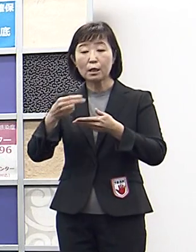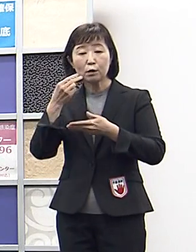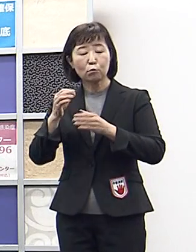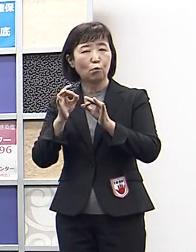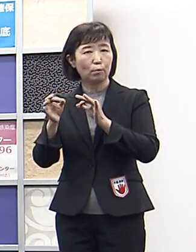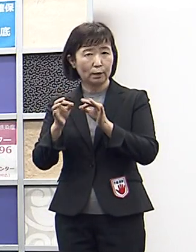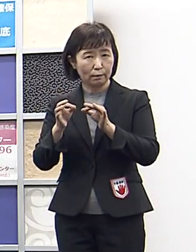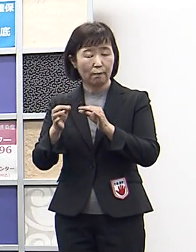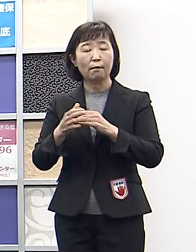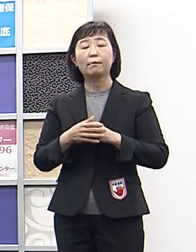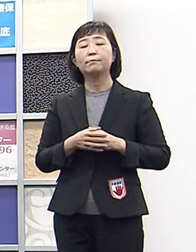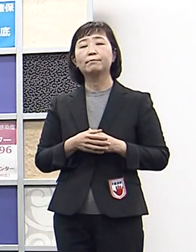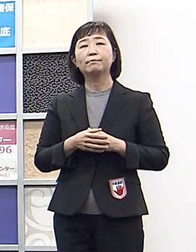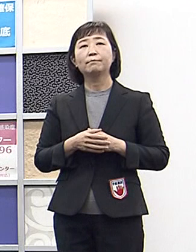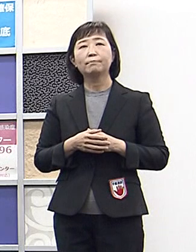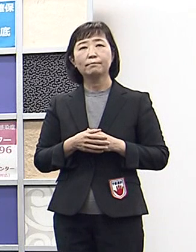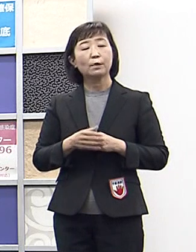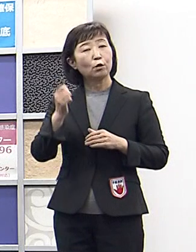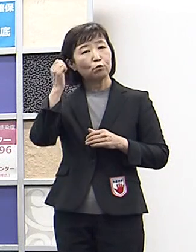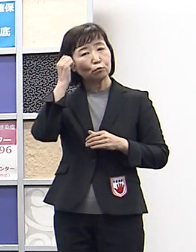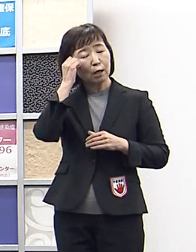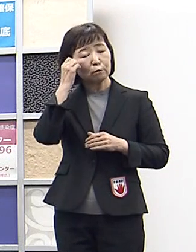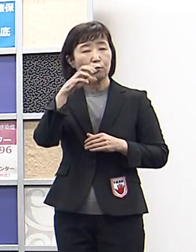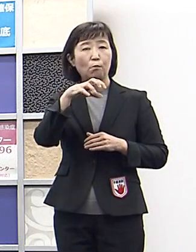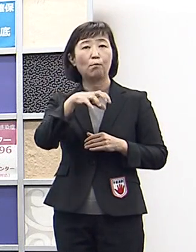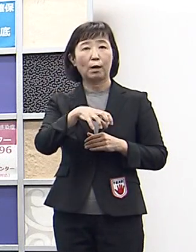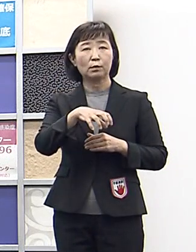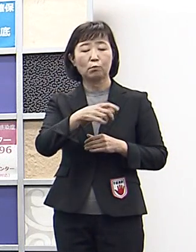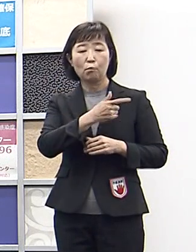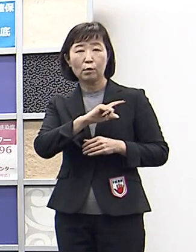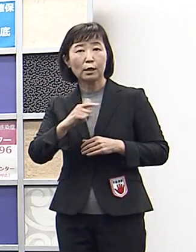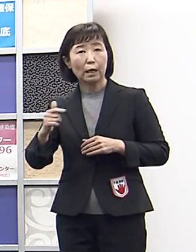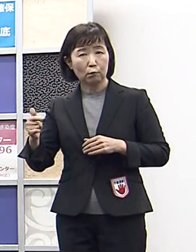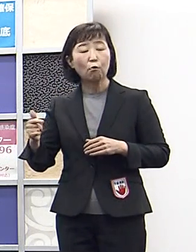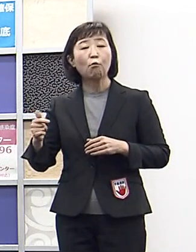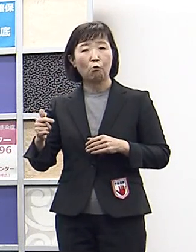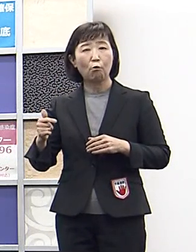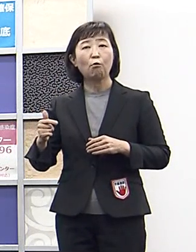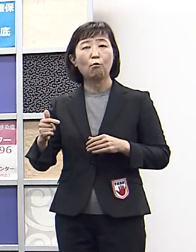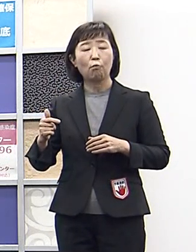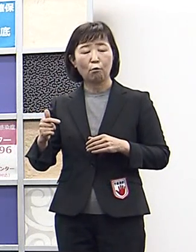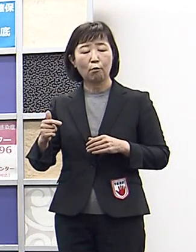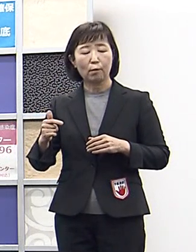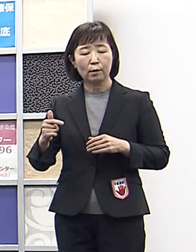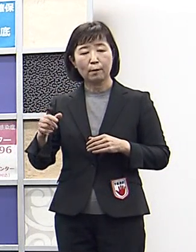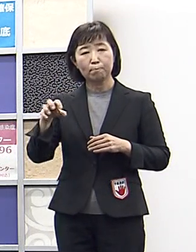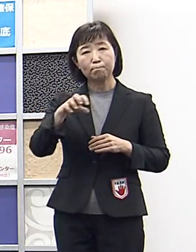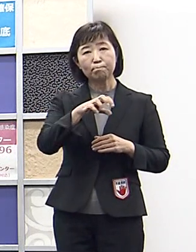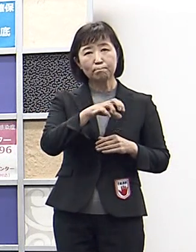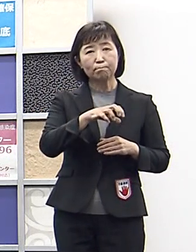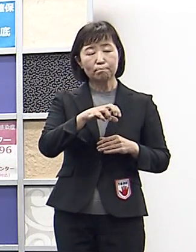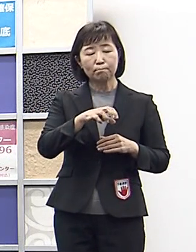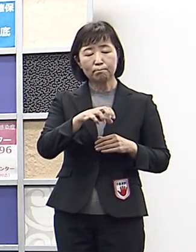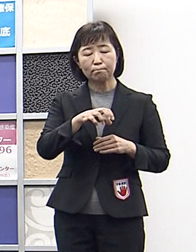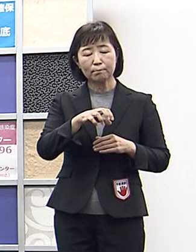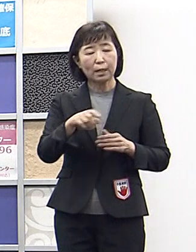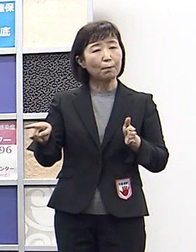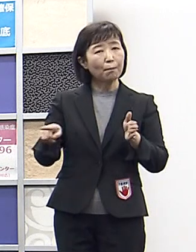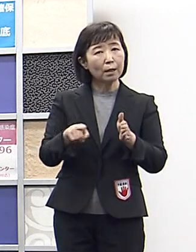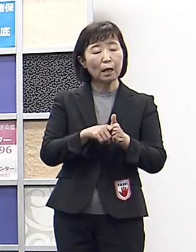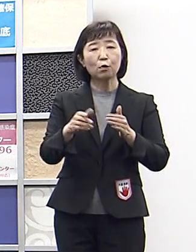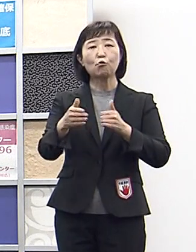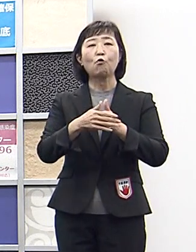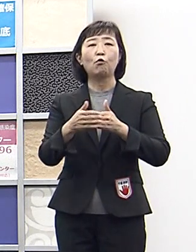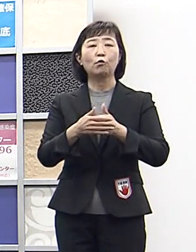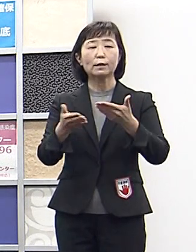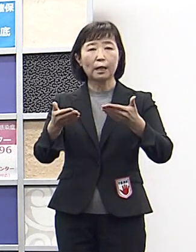あるいは宿泊業者はじめですね各業界の皆様にはこれまでのご協力にこの